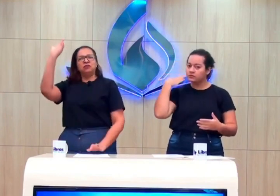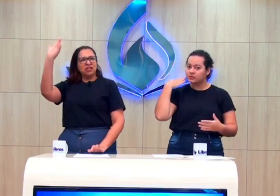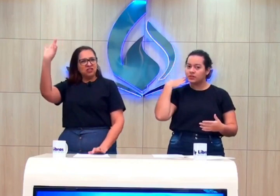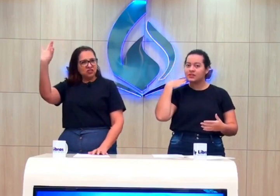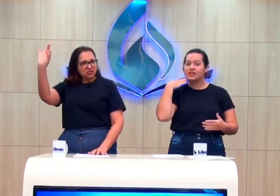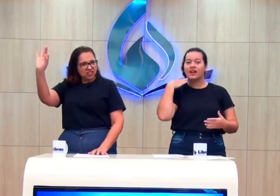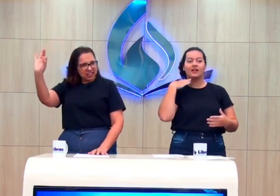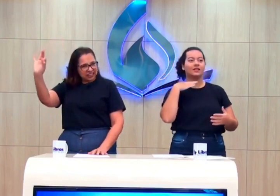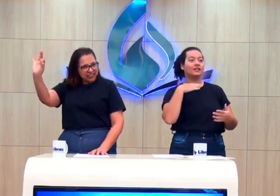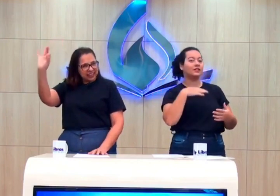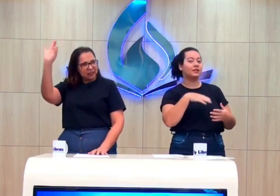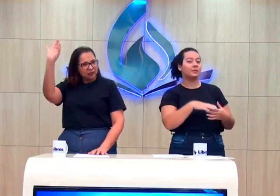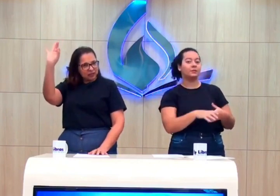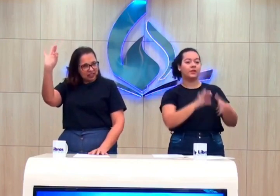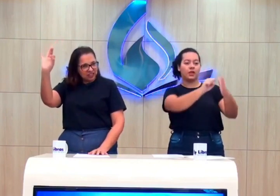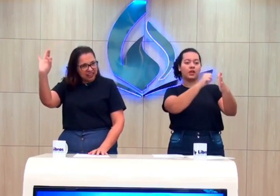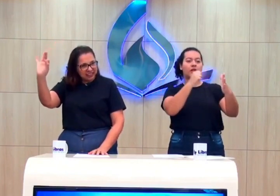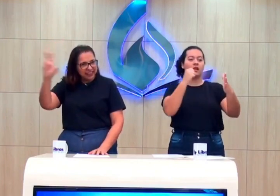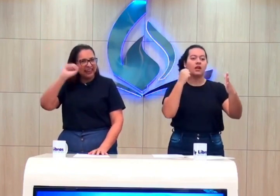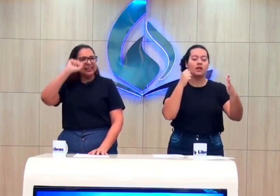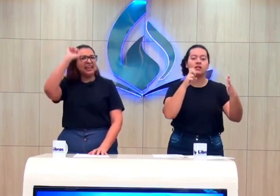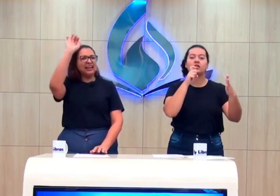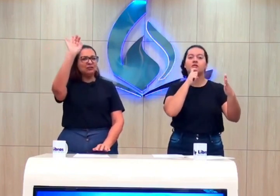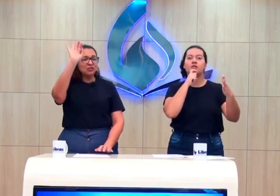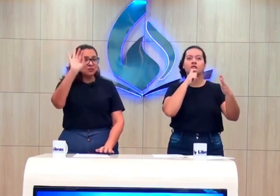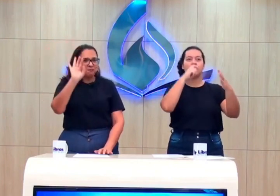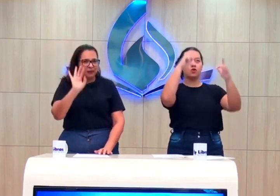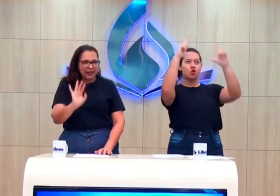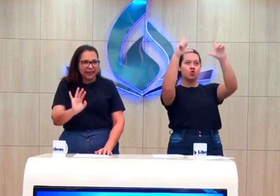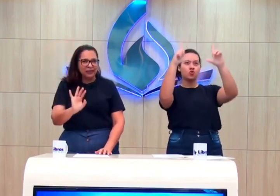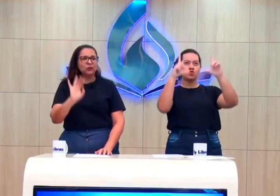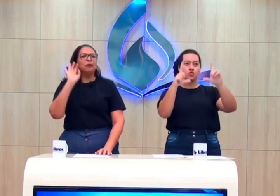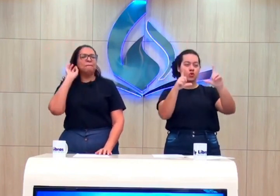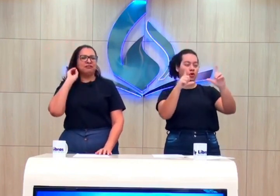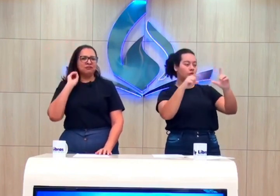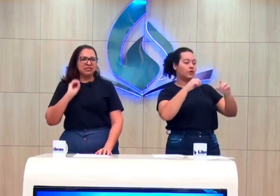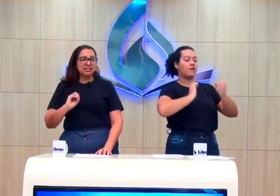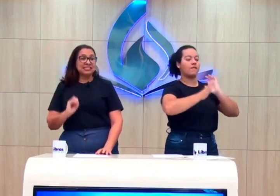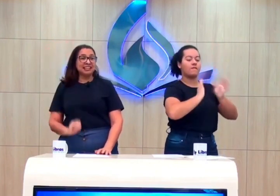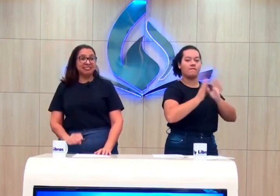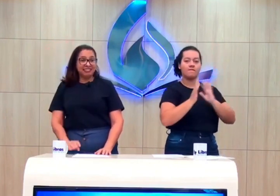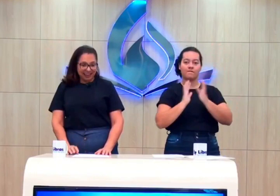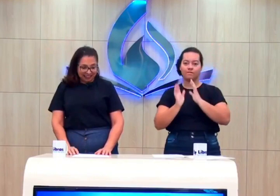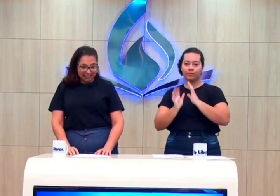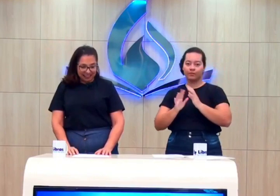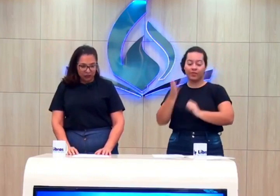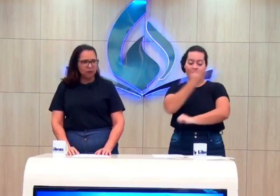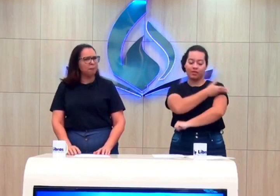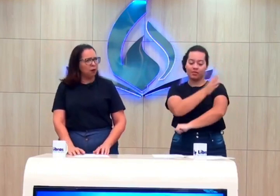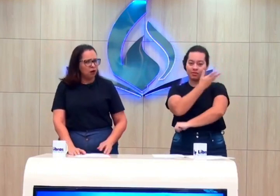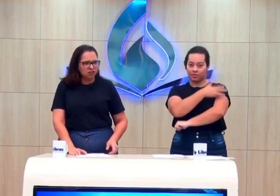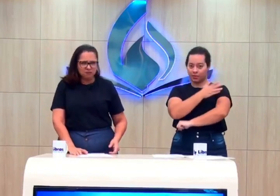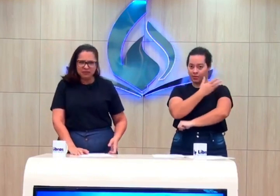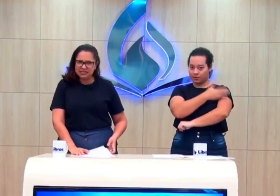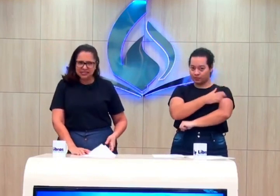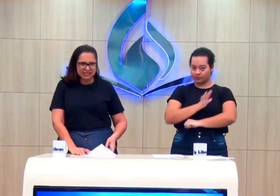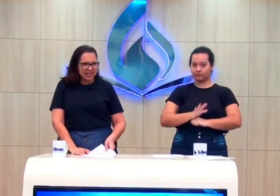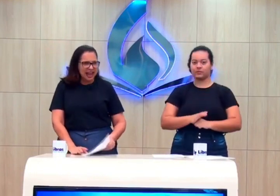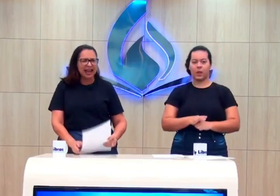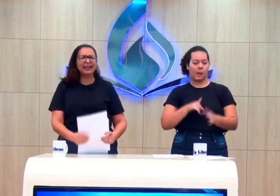lá grudadinho na geladeira, no ímã da geladeira, lá no espelho, para você estar treinando. E